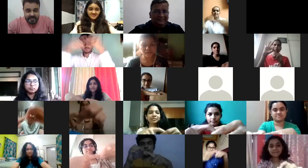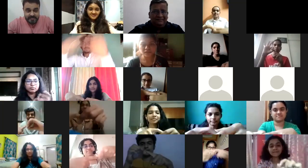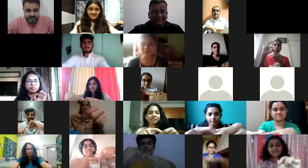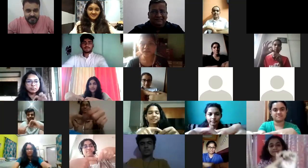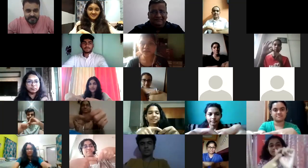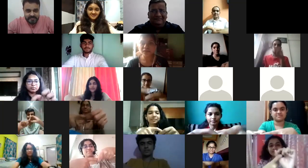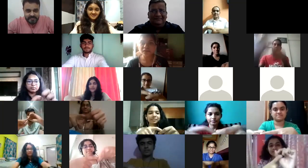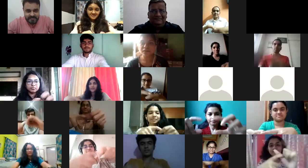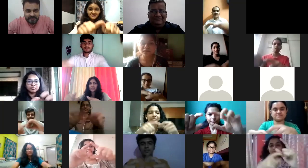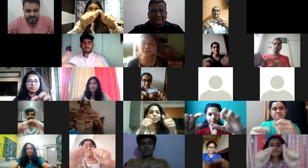आंसर,